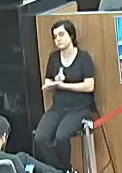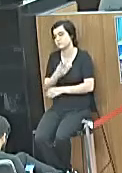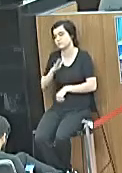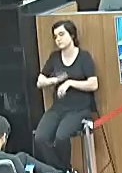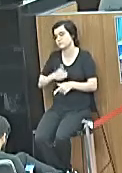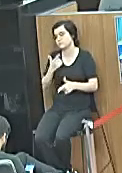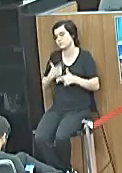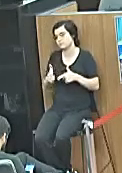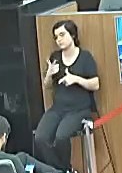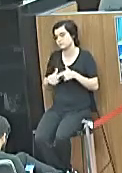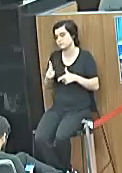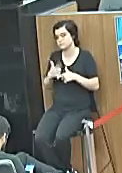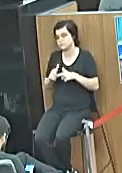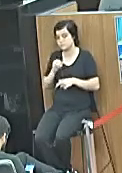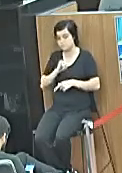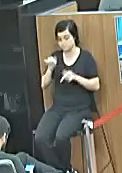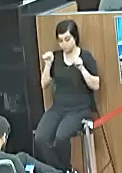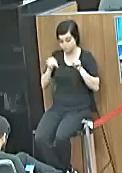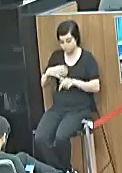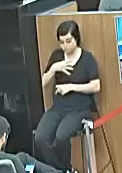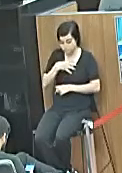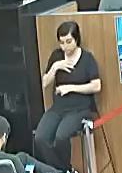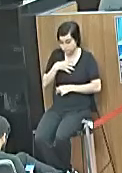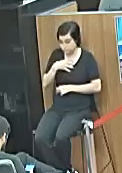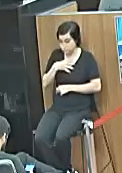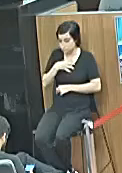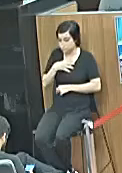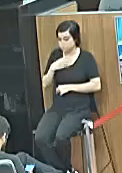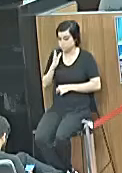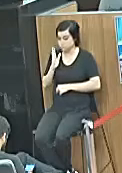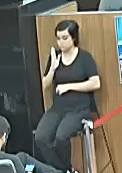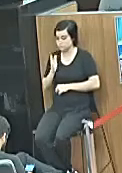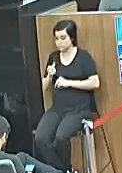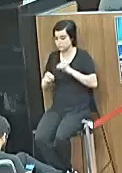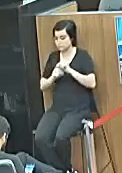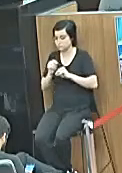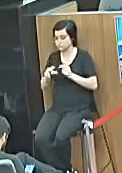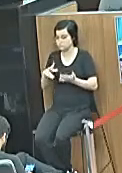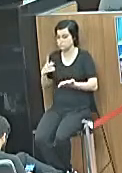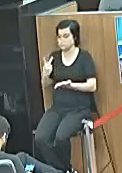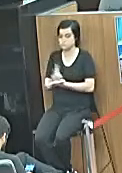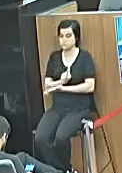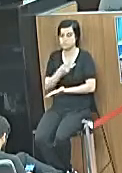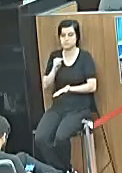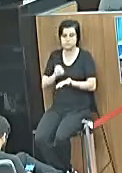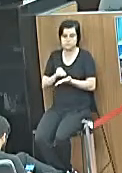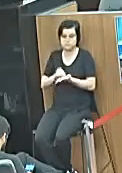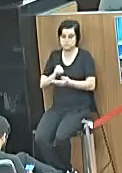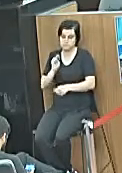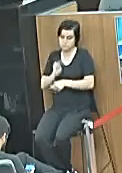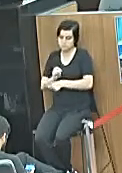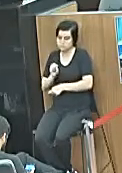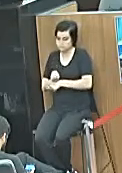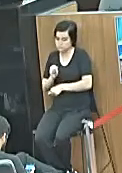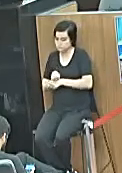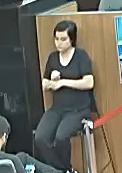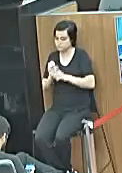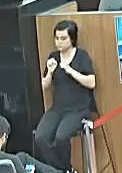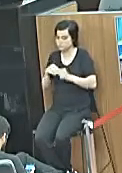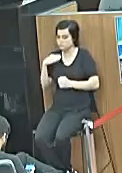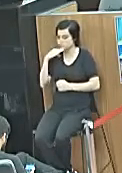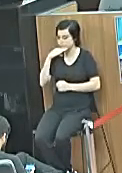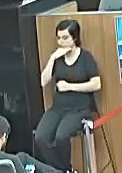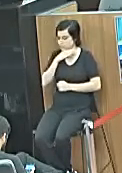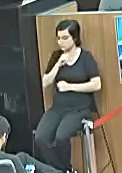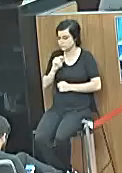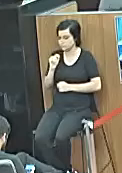se aqui nós já estamos sentindo os efeitos desse descaso dessa falta de políticas públicas implementadas você pode imaginar o quanto que